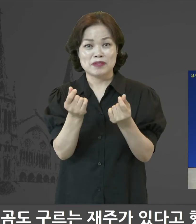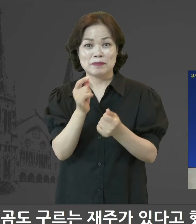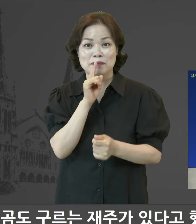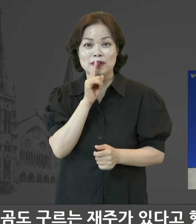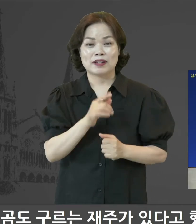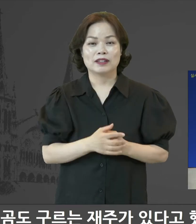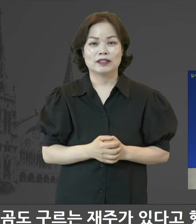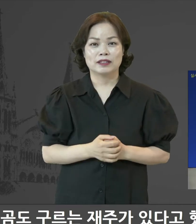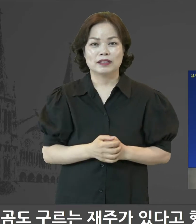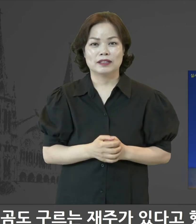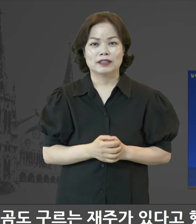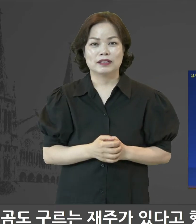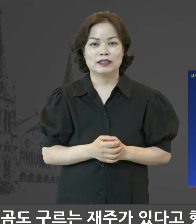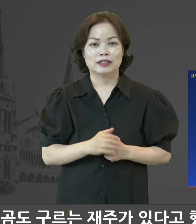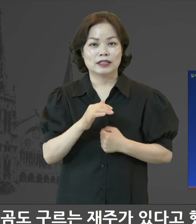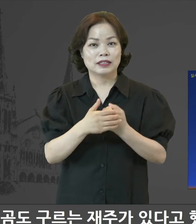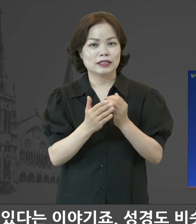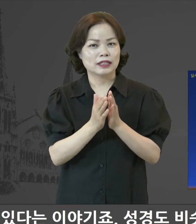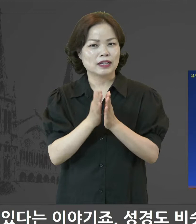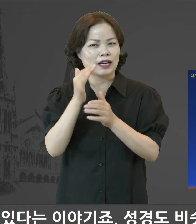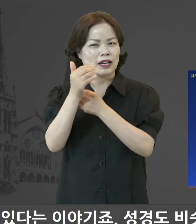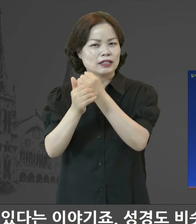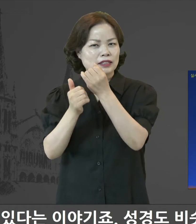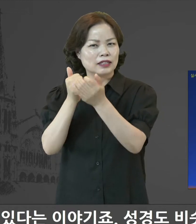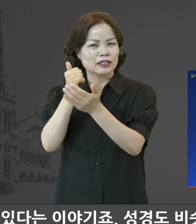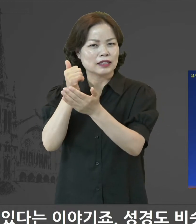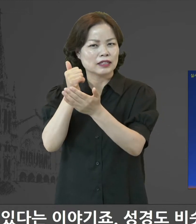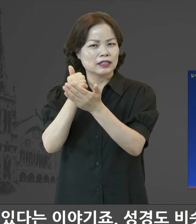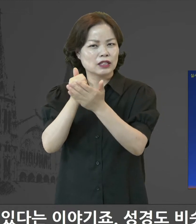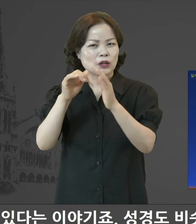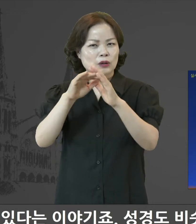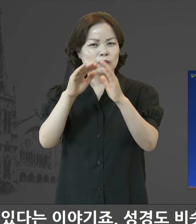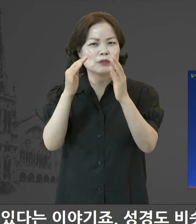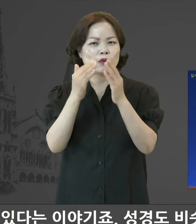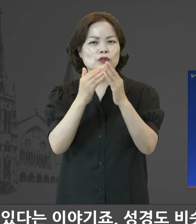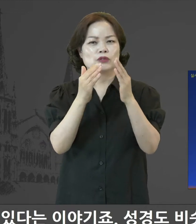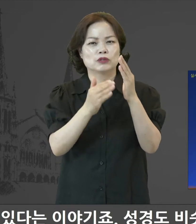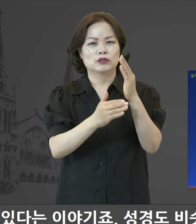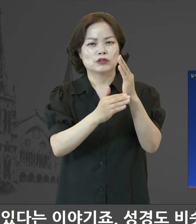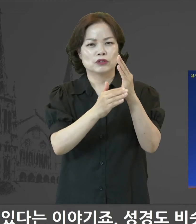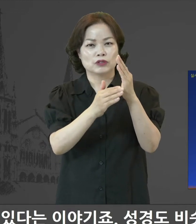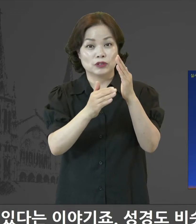있습니다. 성경도 하나님께서 모든 성도들에게